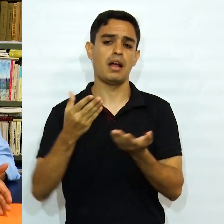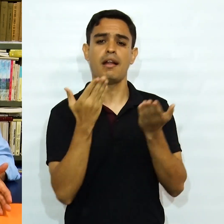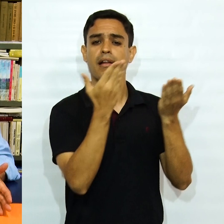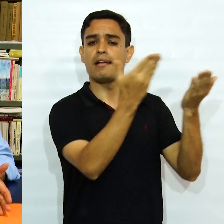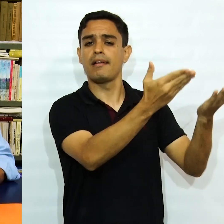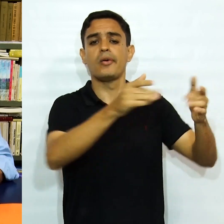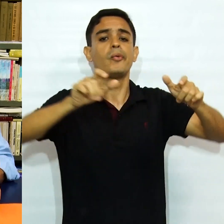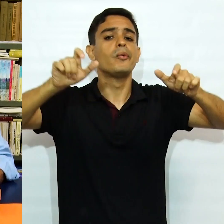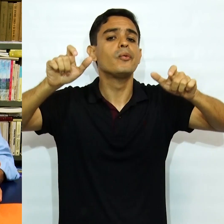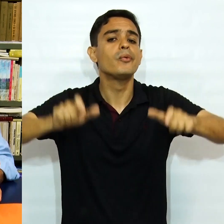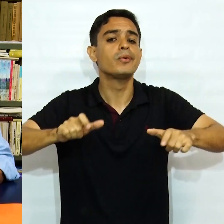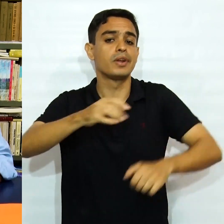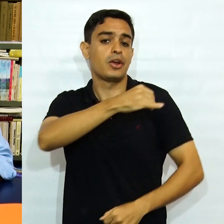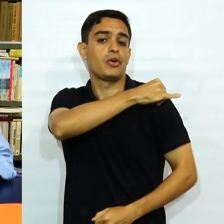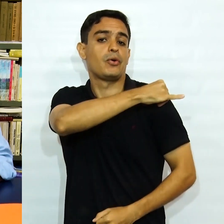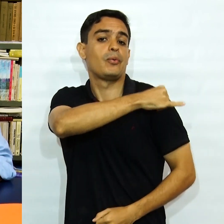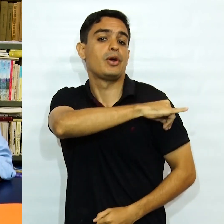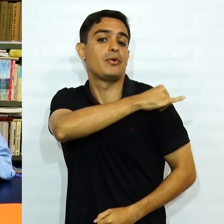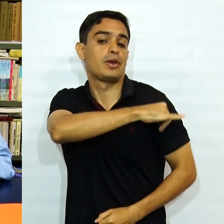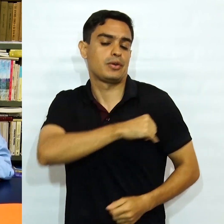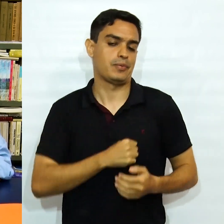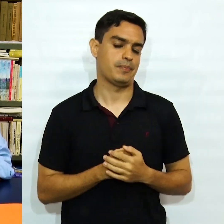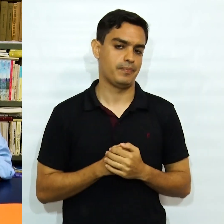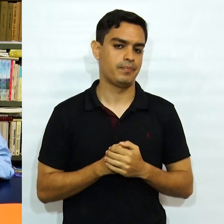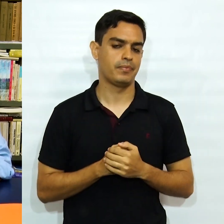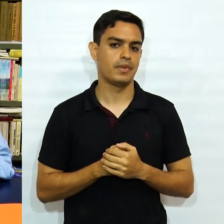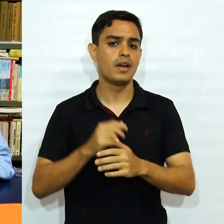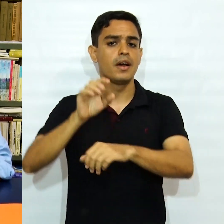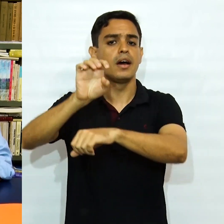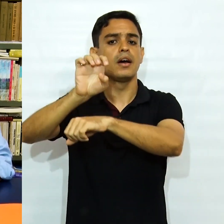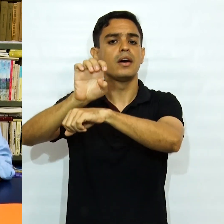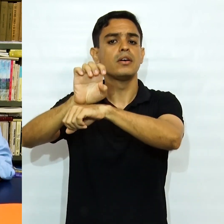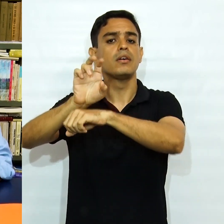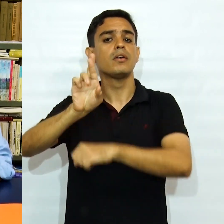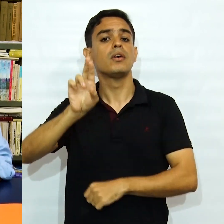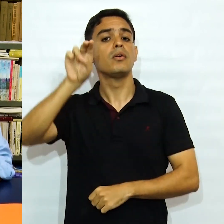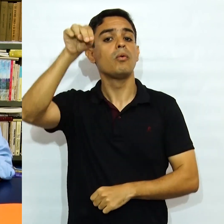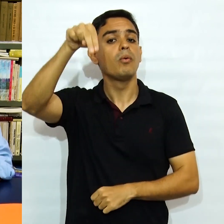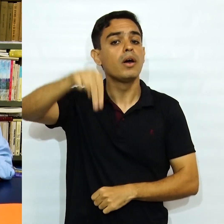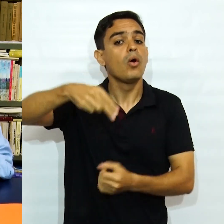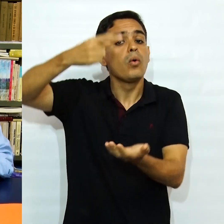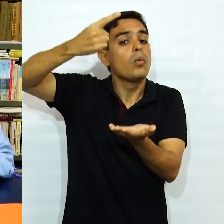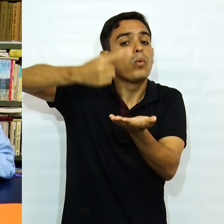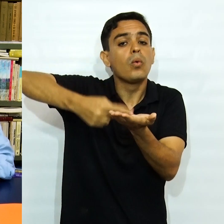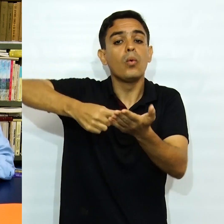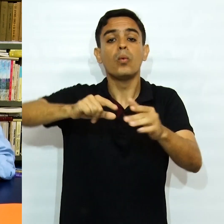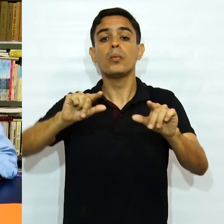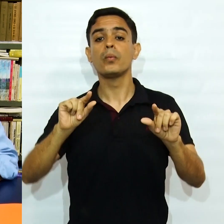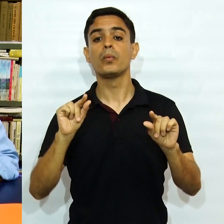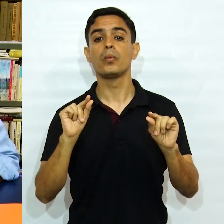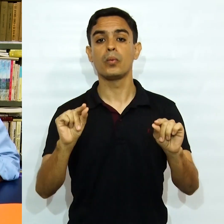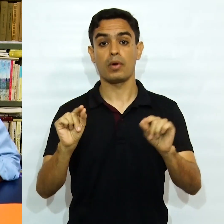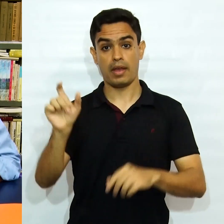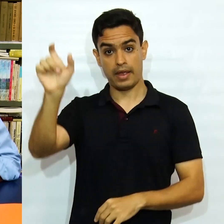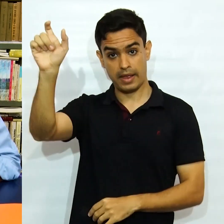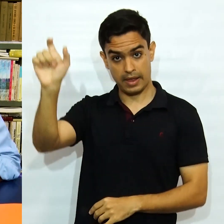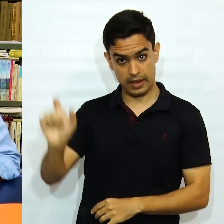intelectualidade brasileira no Rio e o que faz o estado ele determina